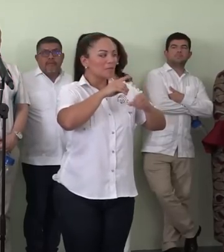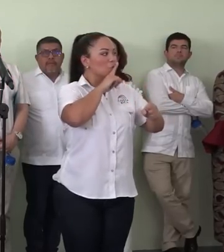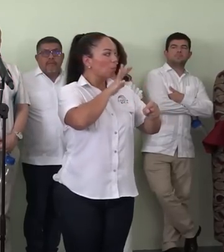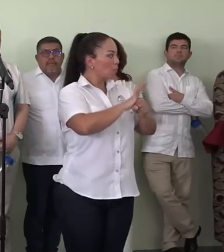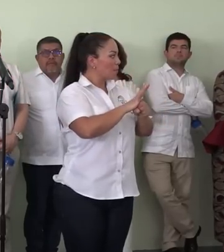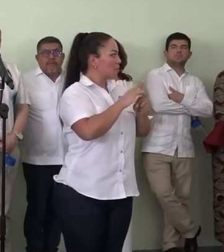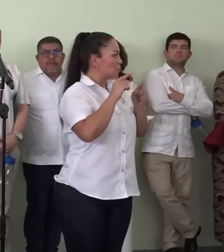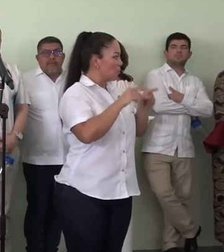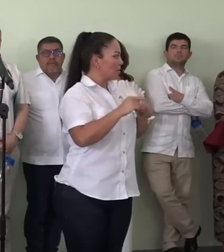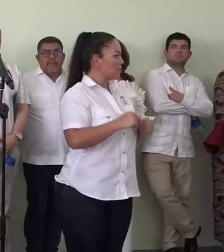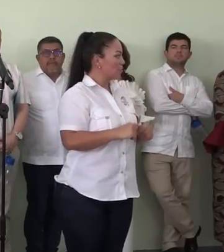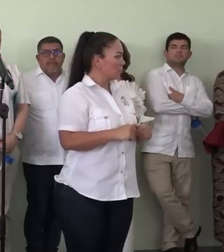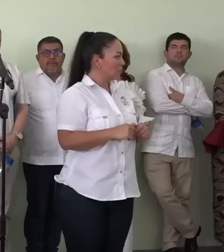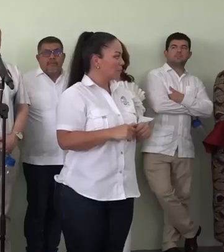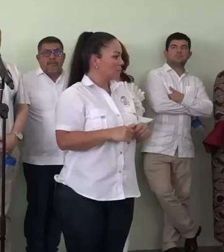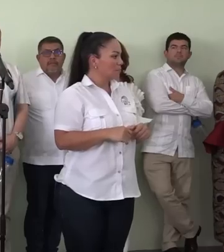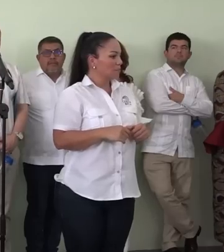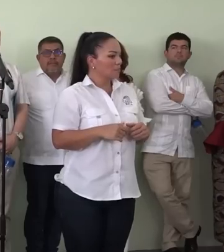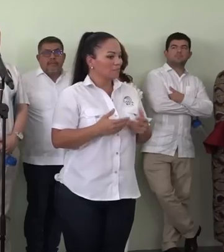eso. Entonces,